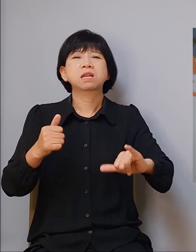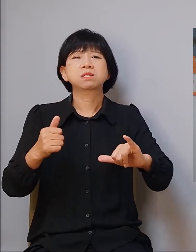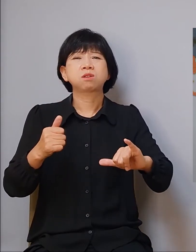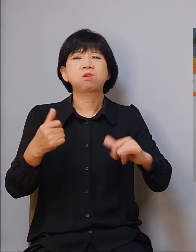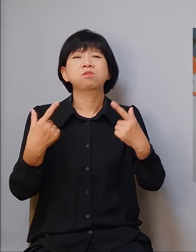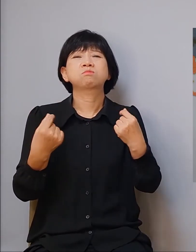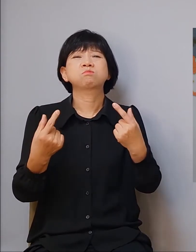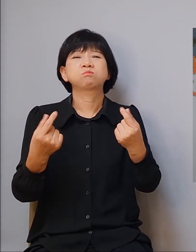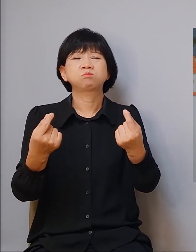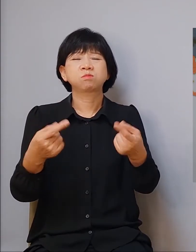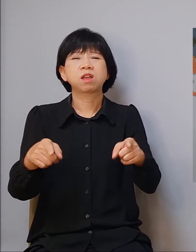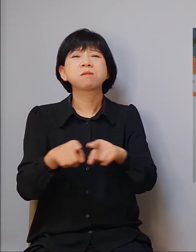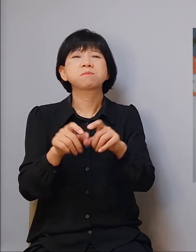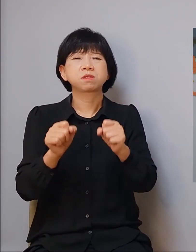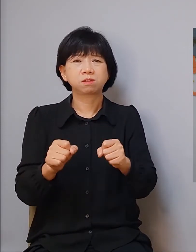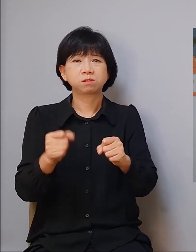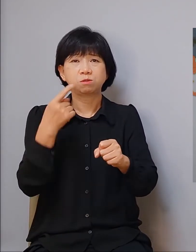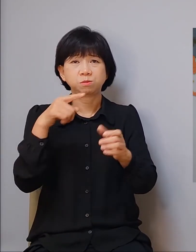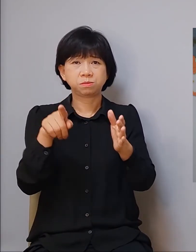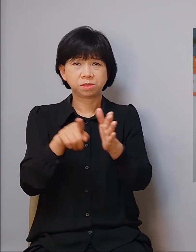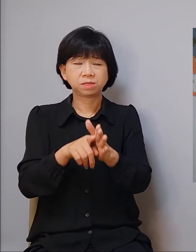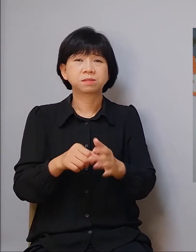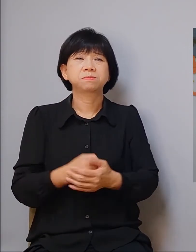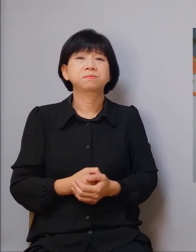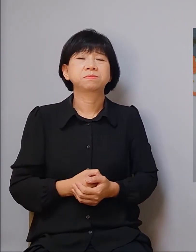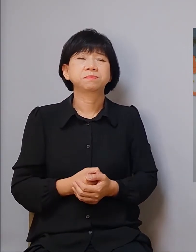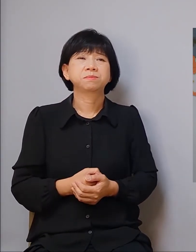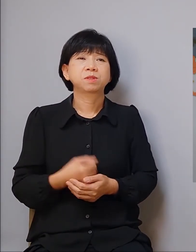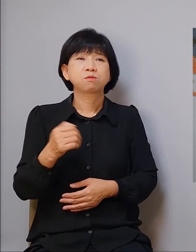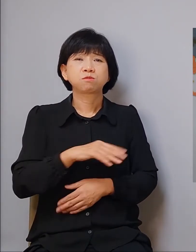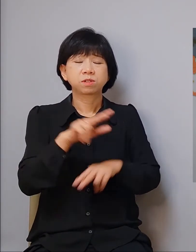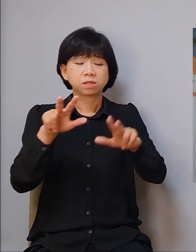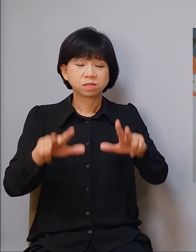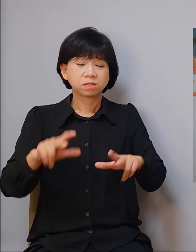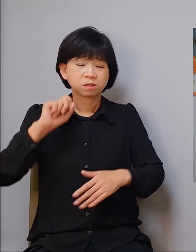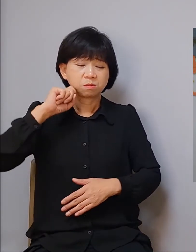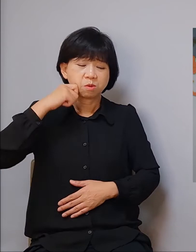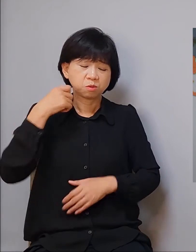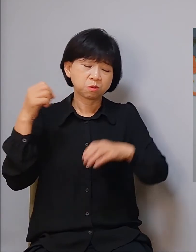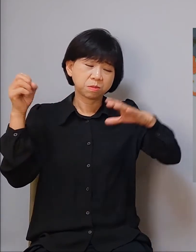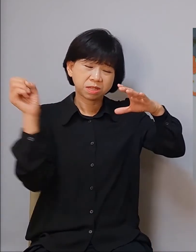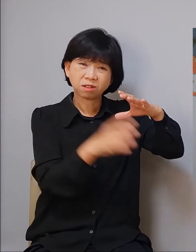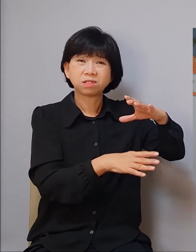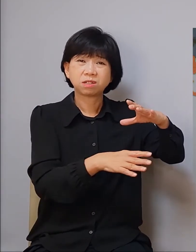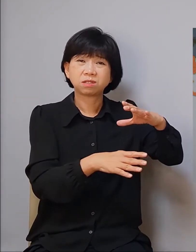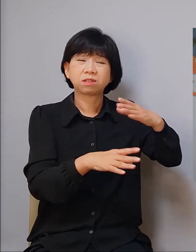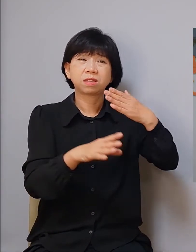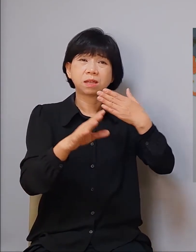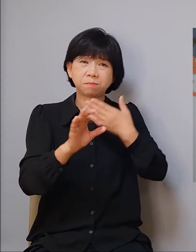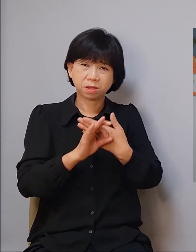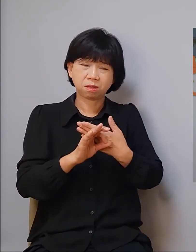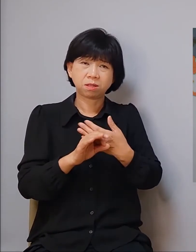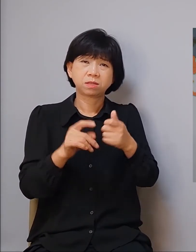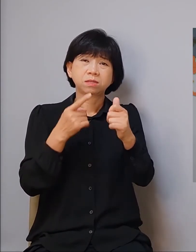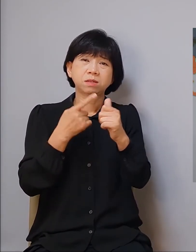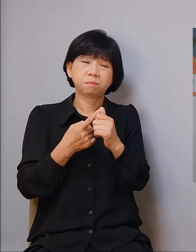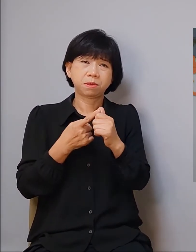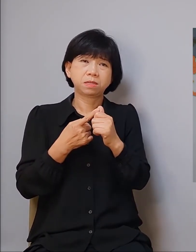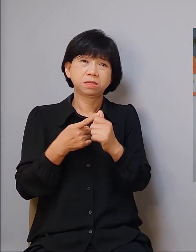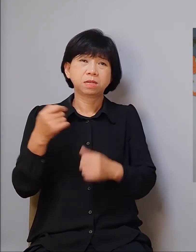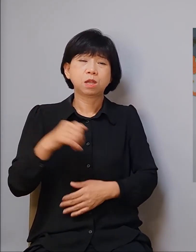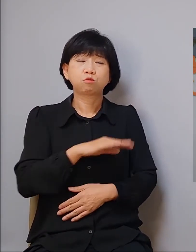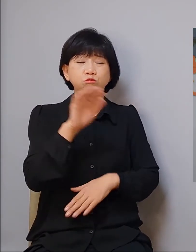함께 하시는 줄 믿습니다. 우리가 지금 역경의 구덩이에 던져졌다면 첫 번째,